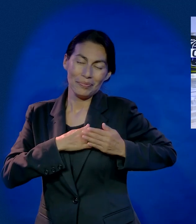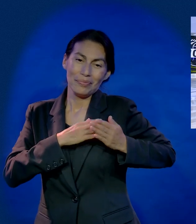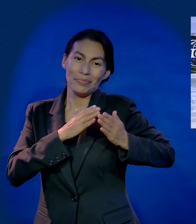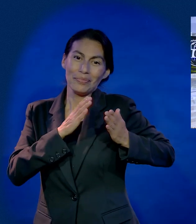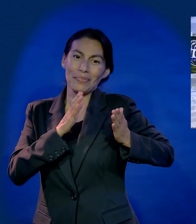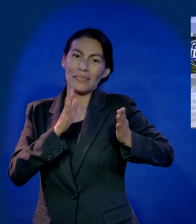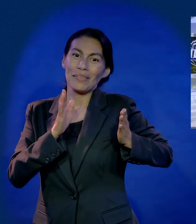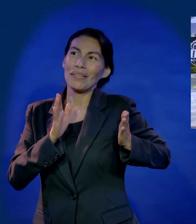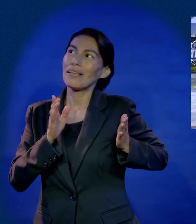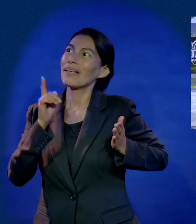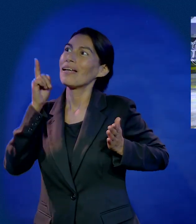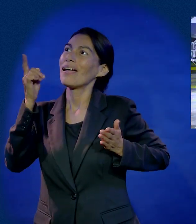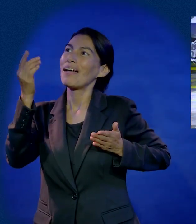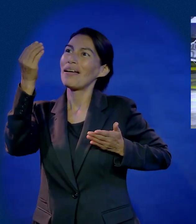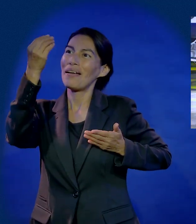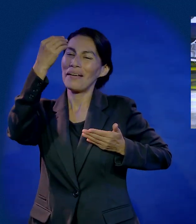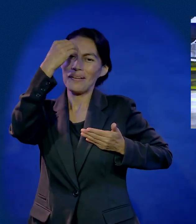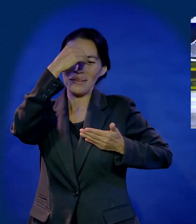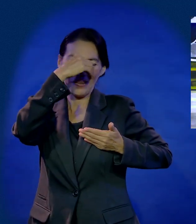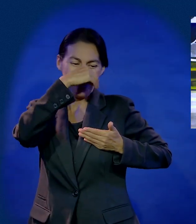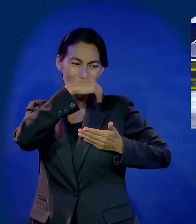Abre el